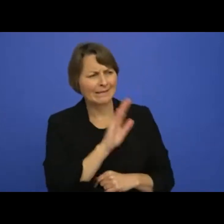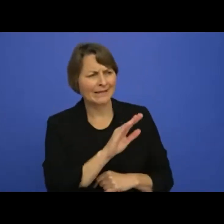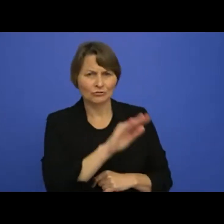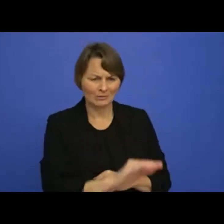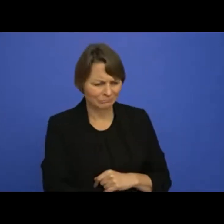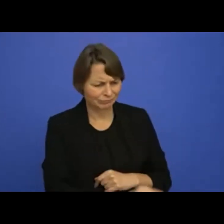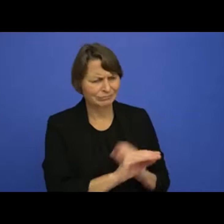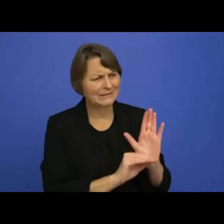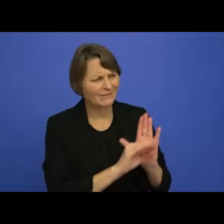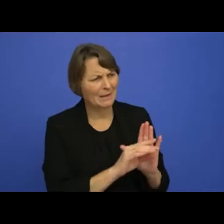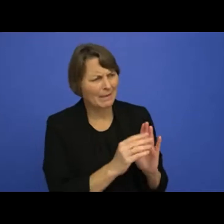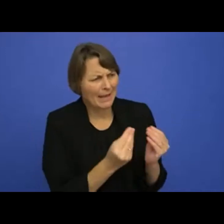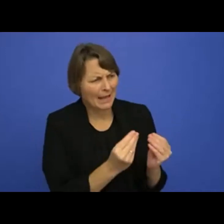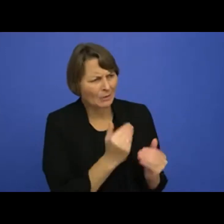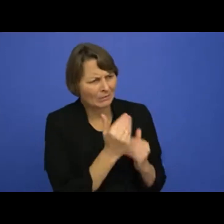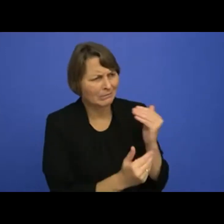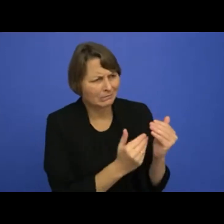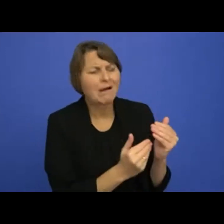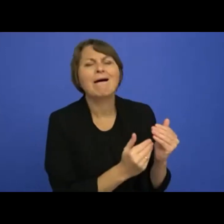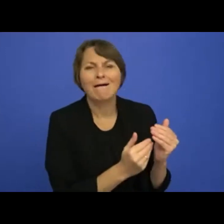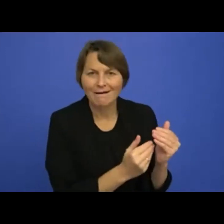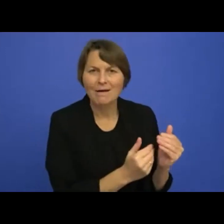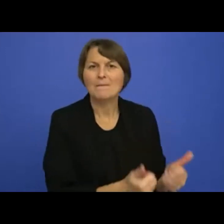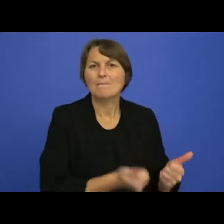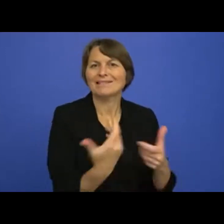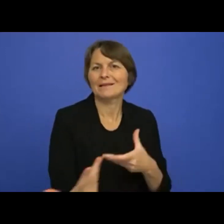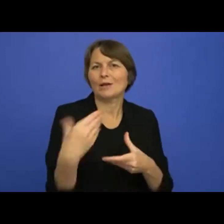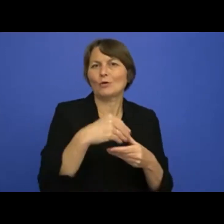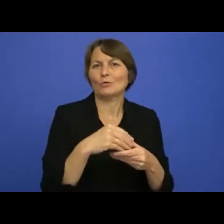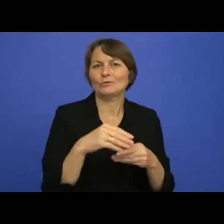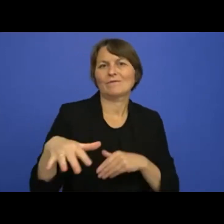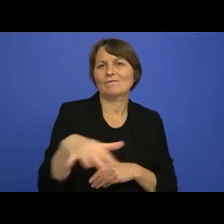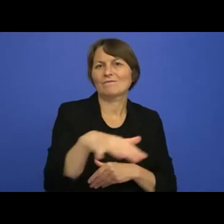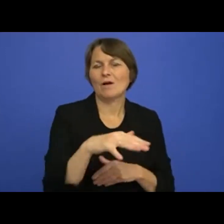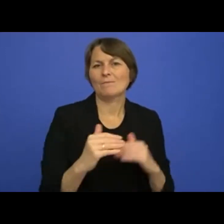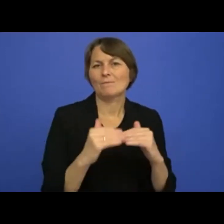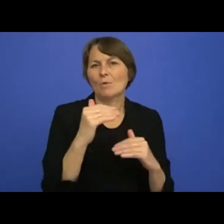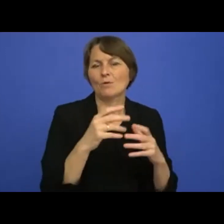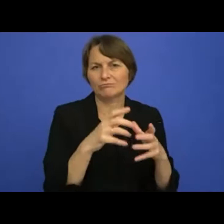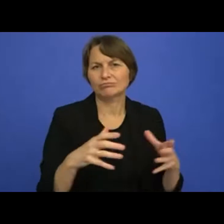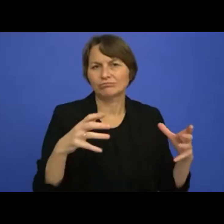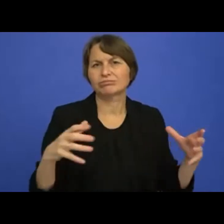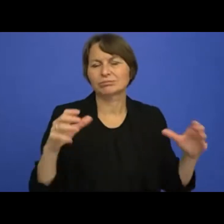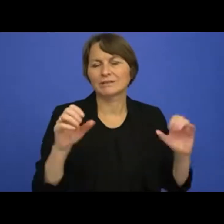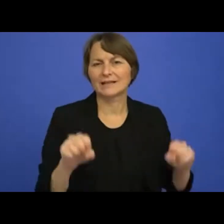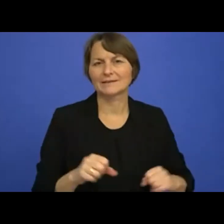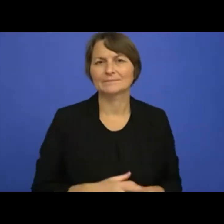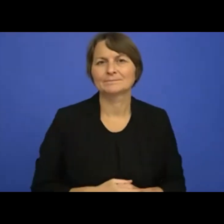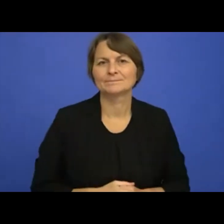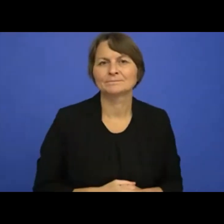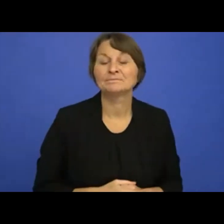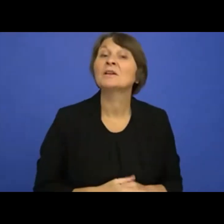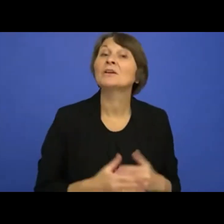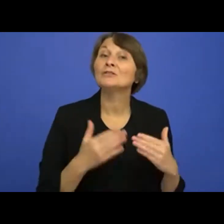du travail, pour ensuite comprendre donc et pour comprendre ces maîtriser ces environnements d'apprentissage qui doivent être